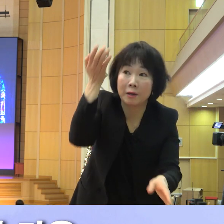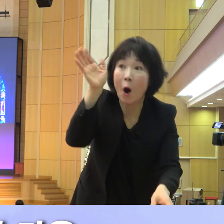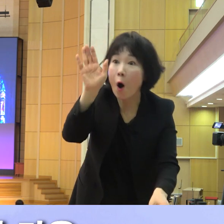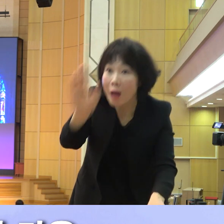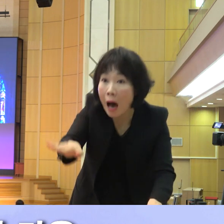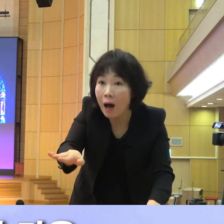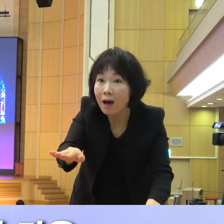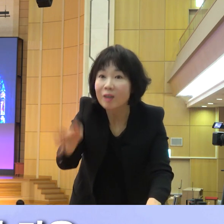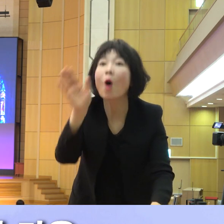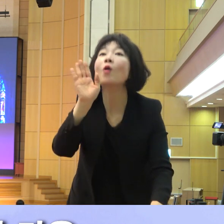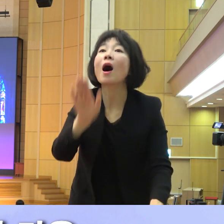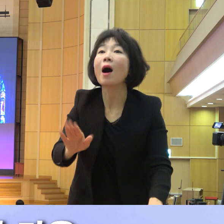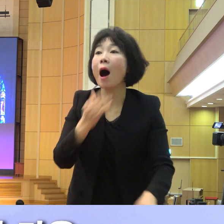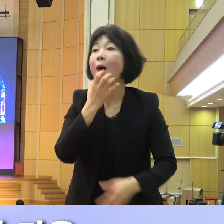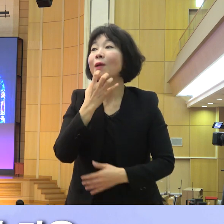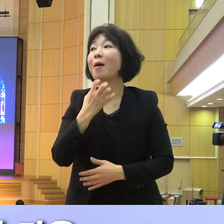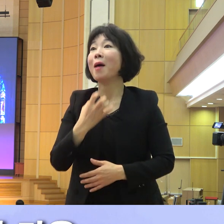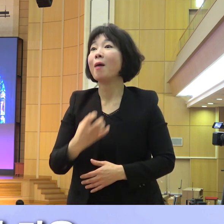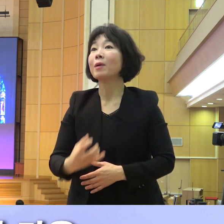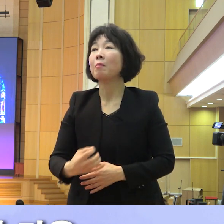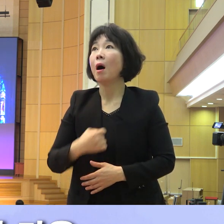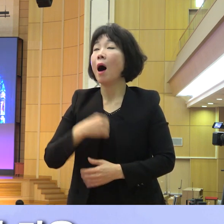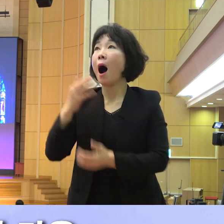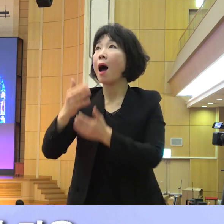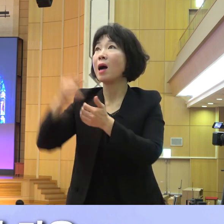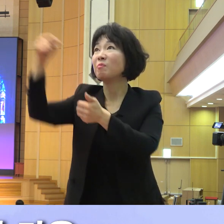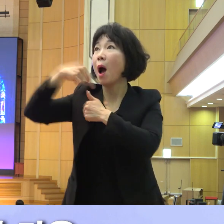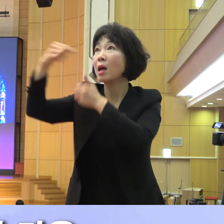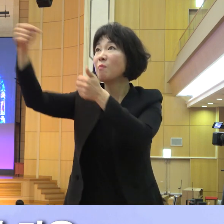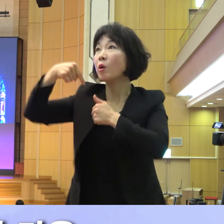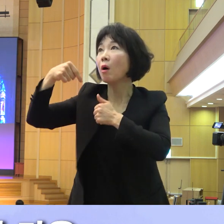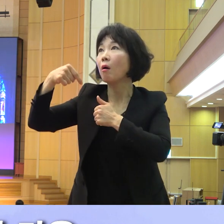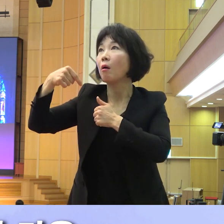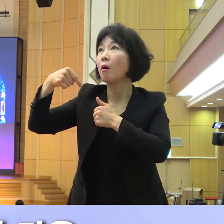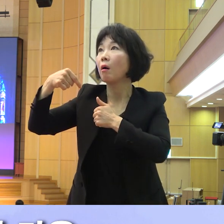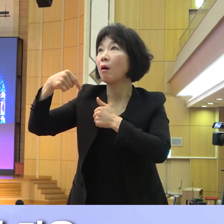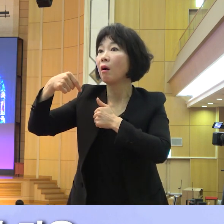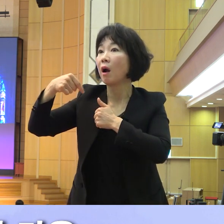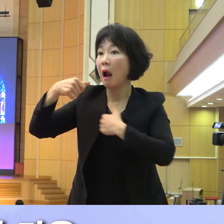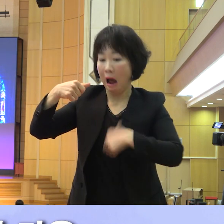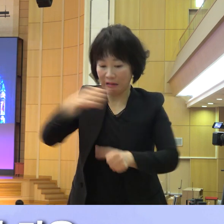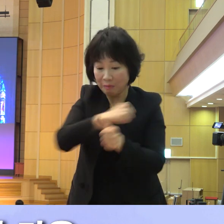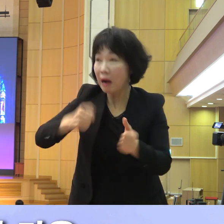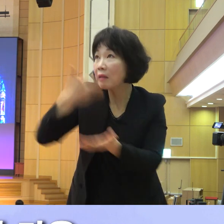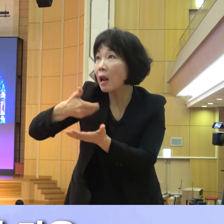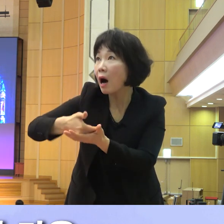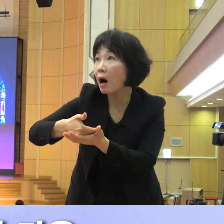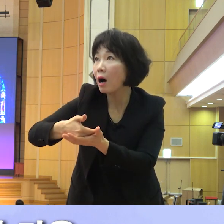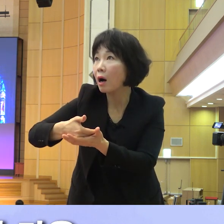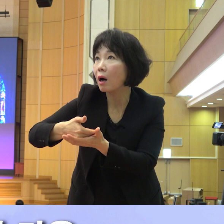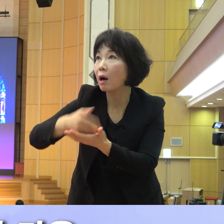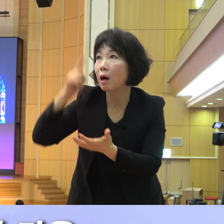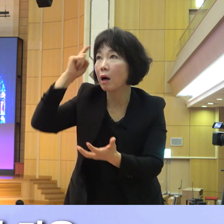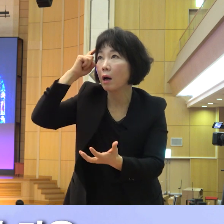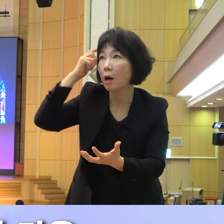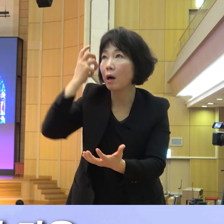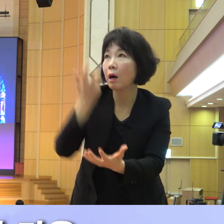그런데 아브라함은 하나님 말씀대로 내 사랑하는